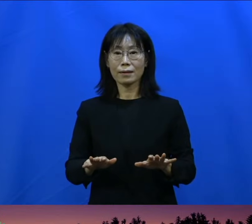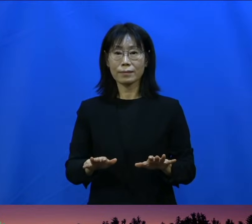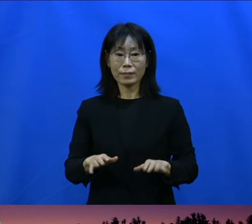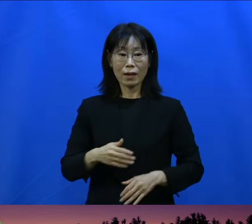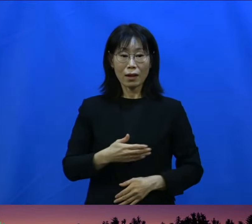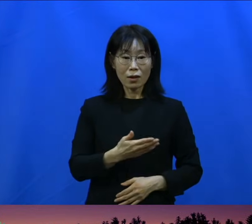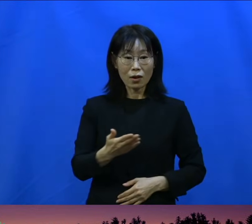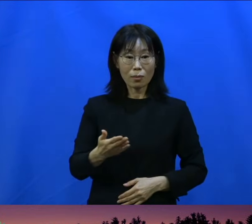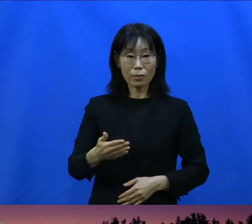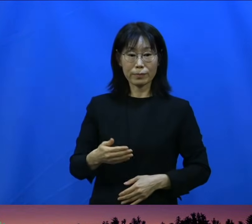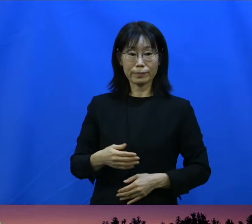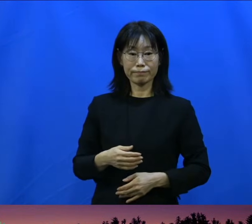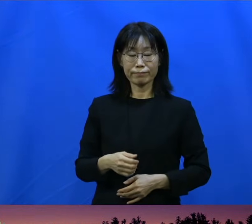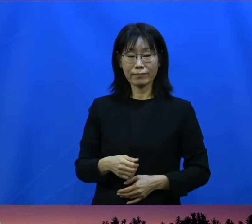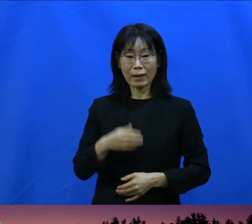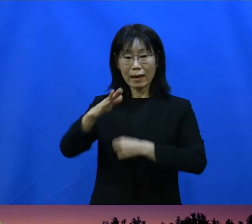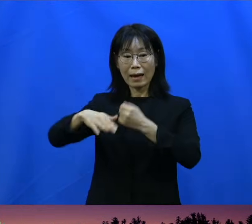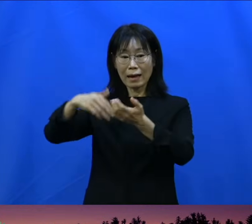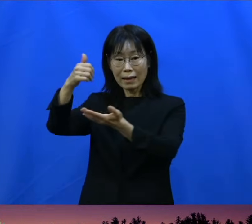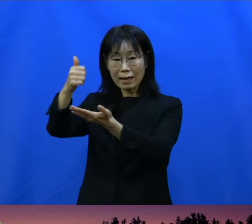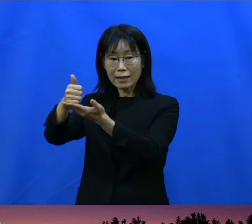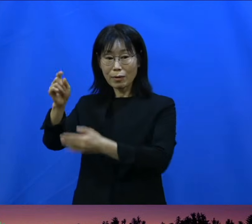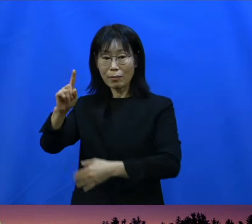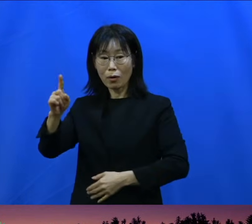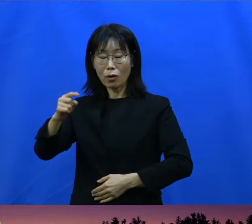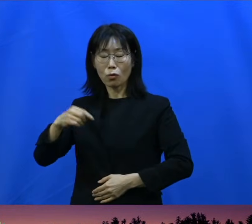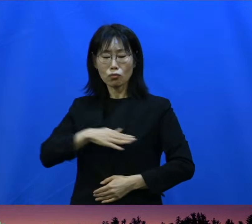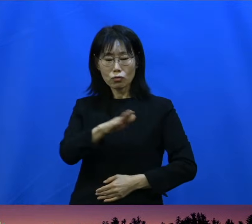죄를 처리하시는 하나님의 방식입니다.